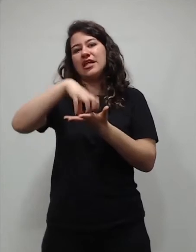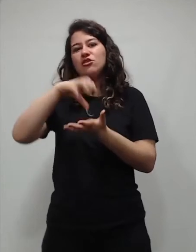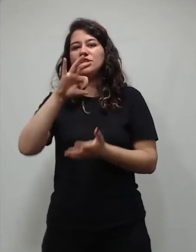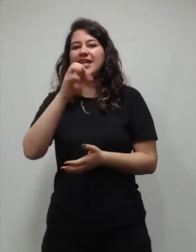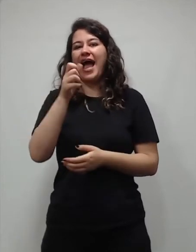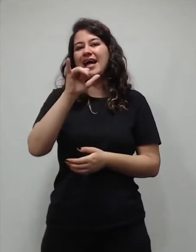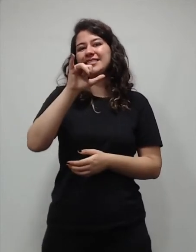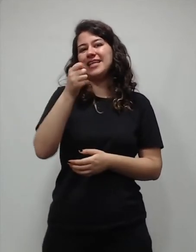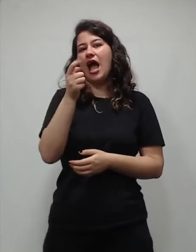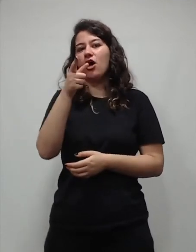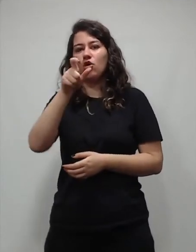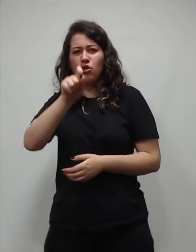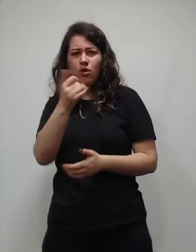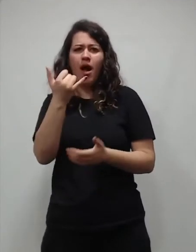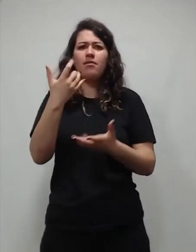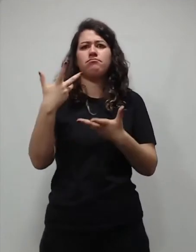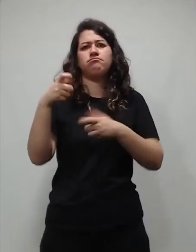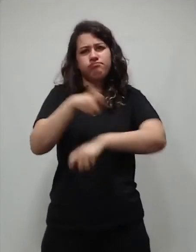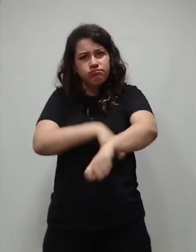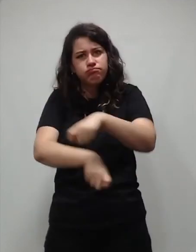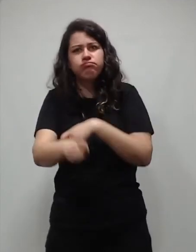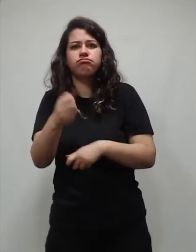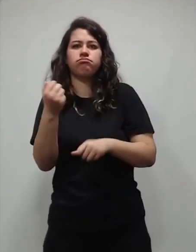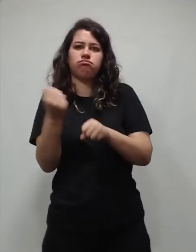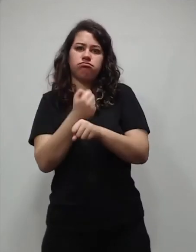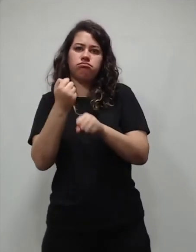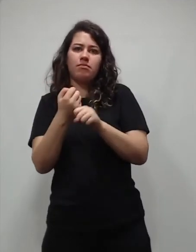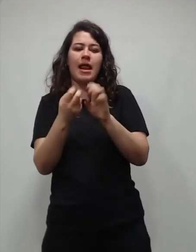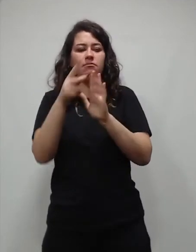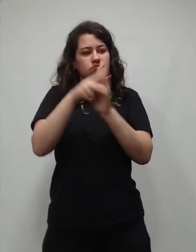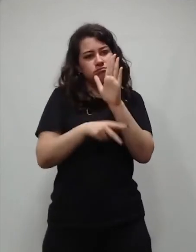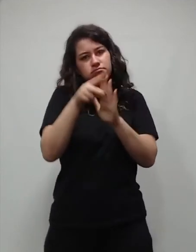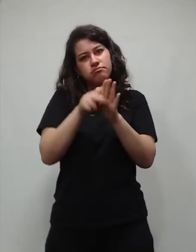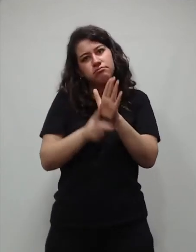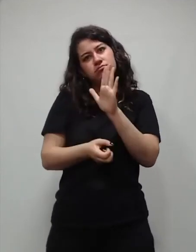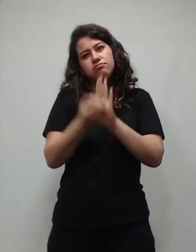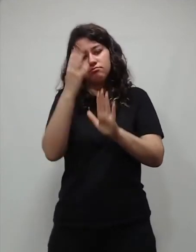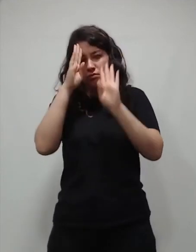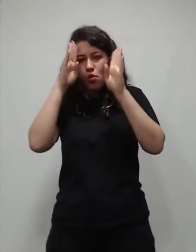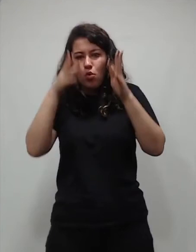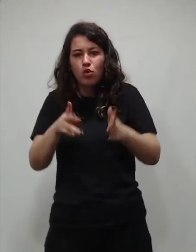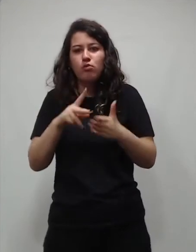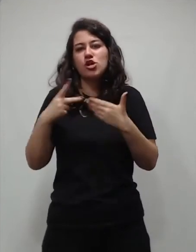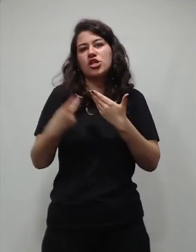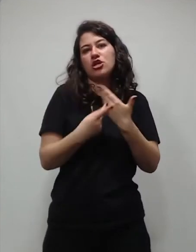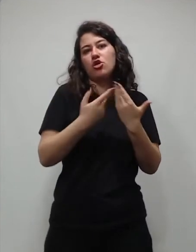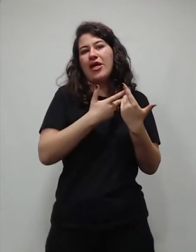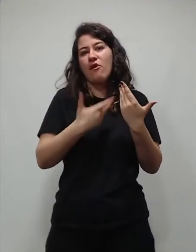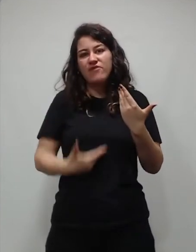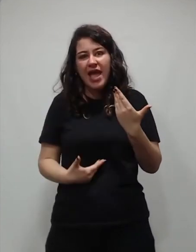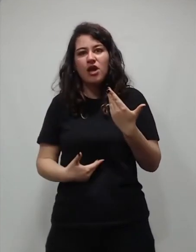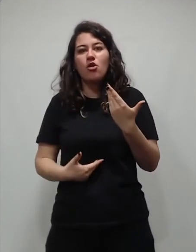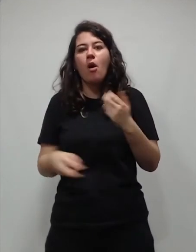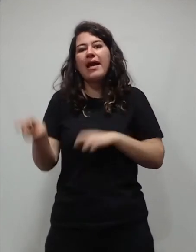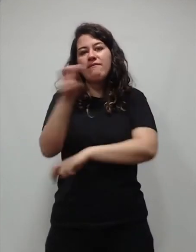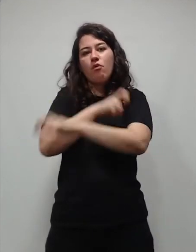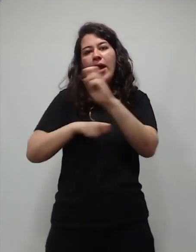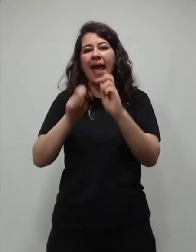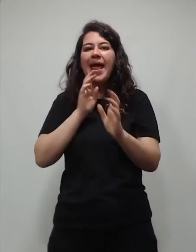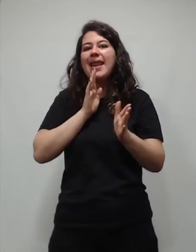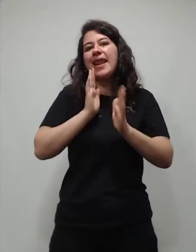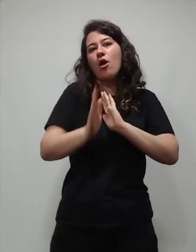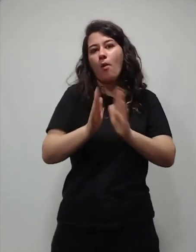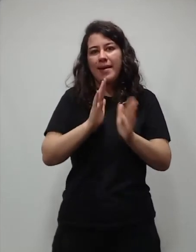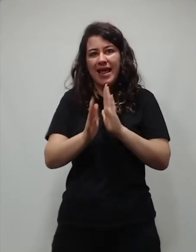Cerrado, que han hecho esfuerzos para normatizar y realmente enfocar una política que incluya la